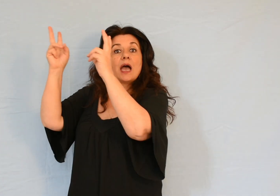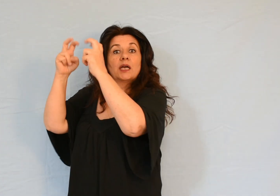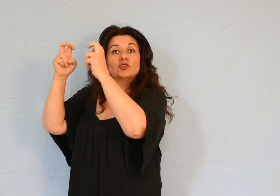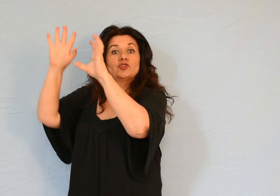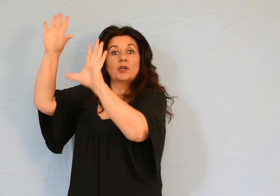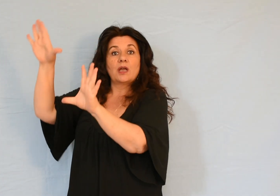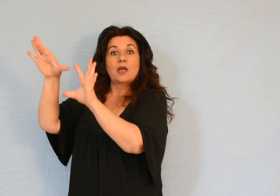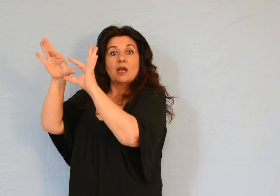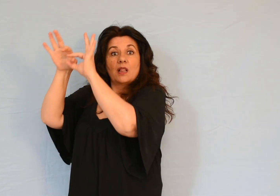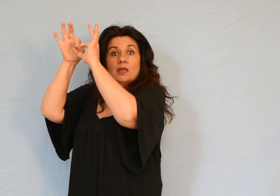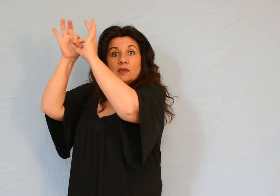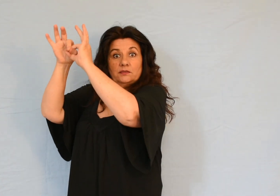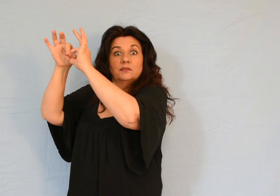dans le sanctuaire.